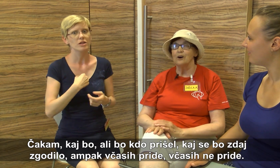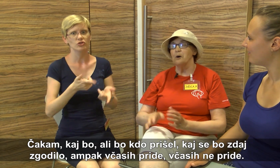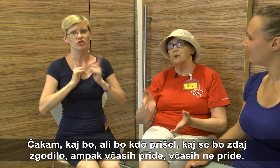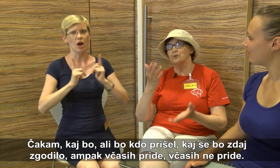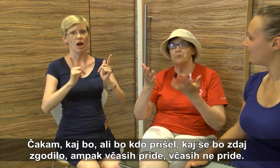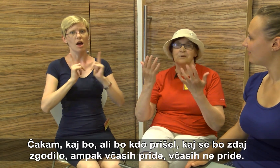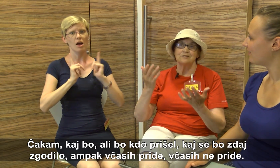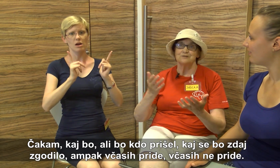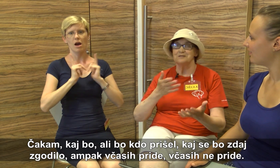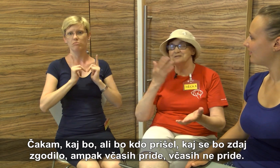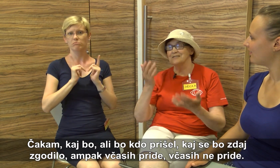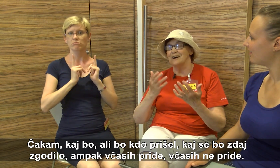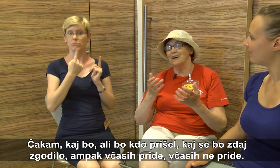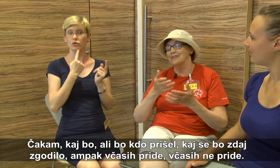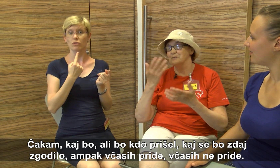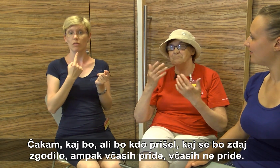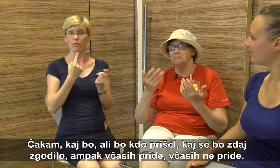бо Бог до паршо,